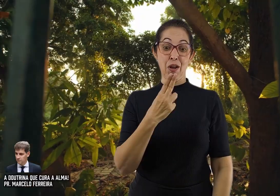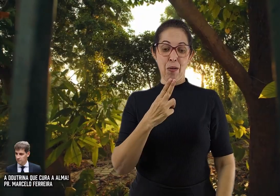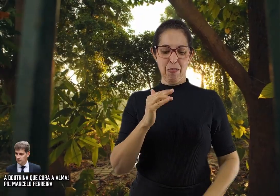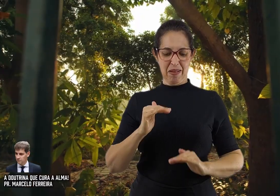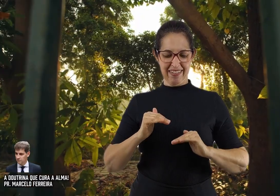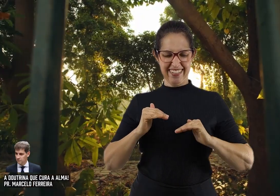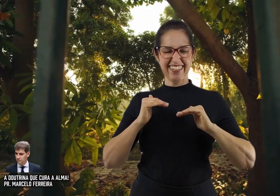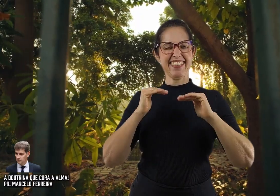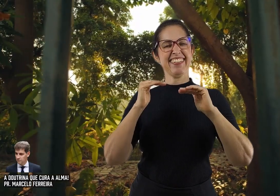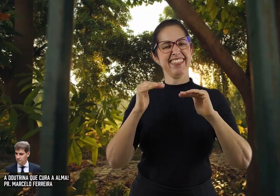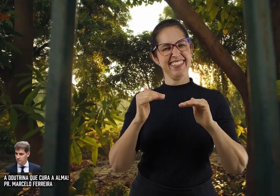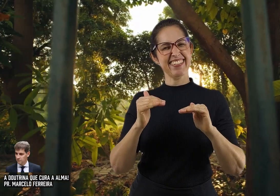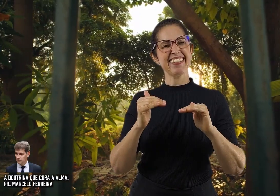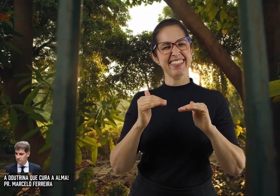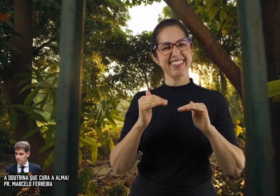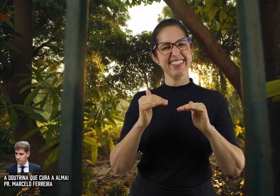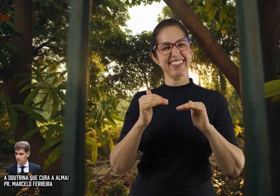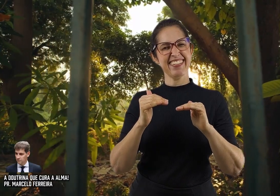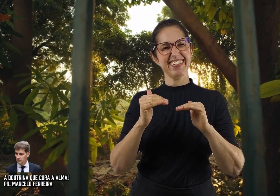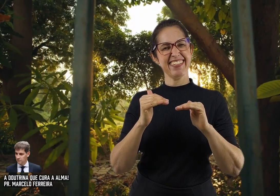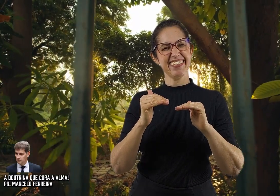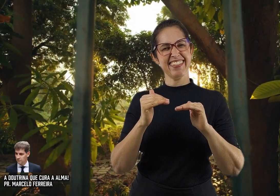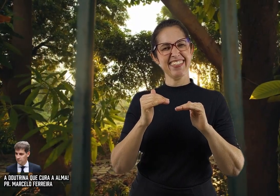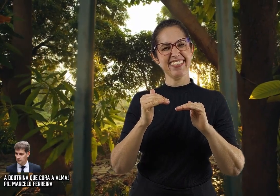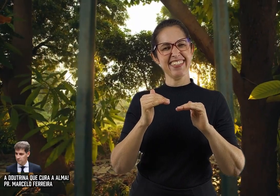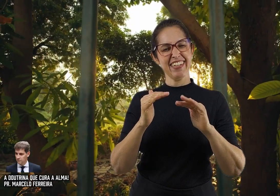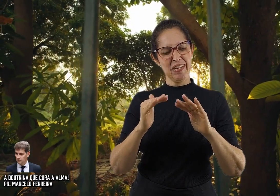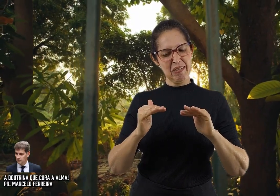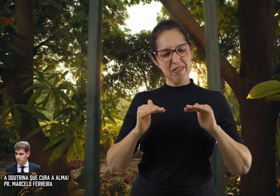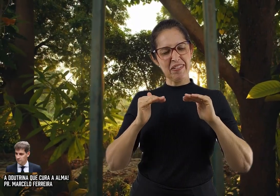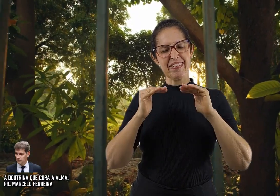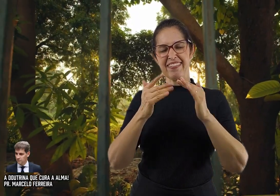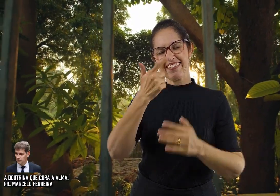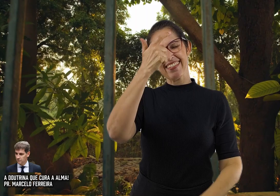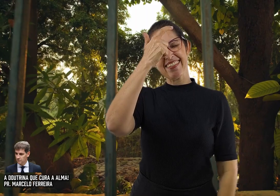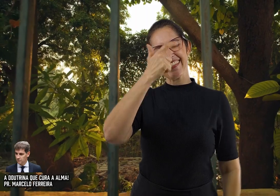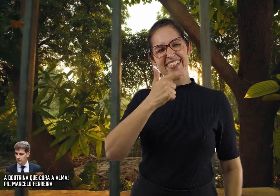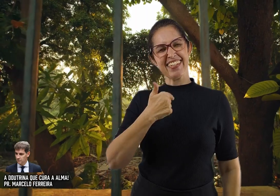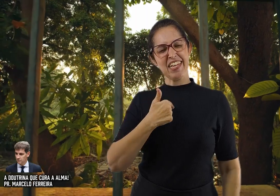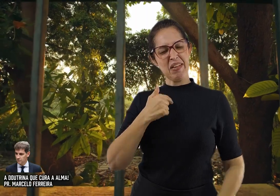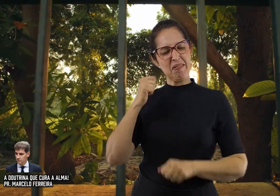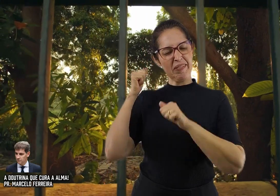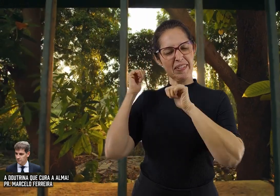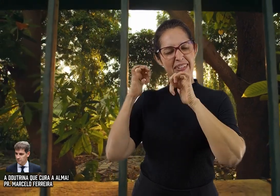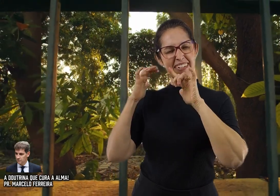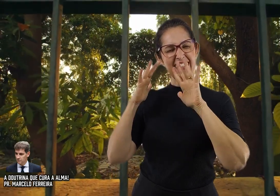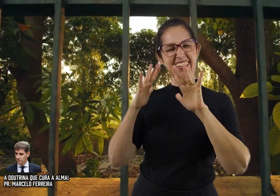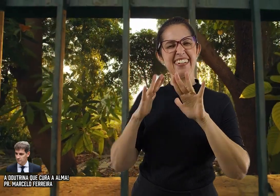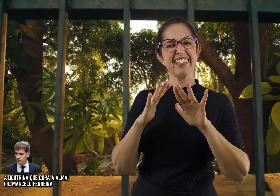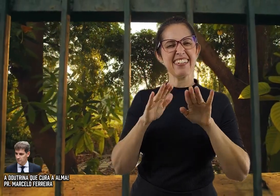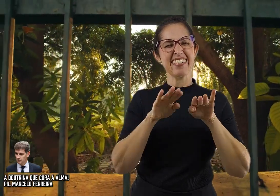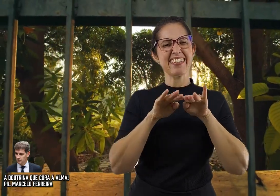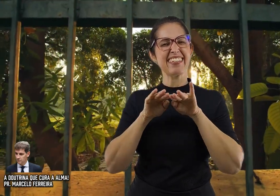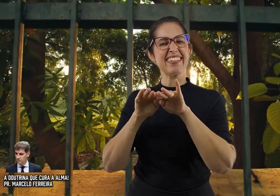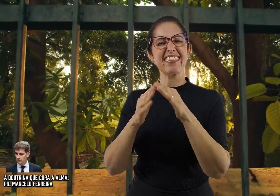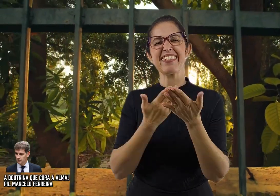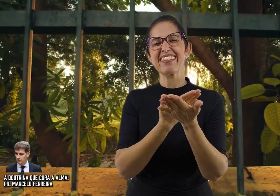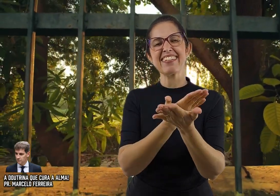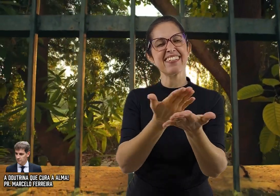sendo glorificado. Bendizei-me nesta hora, porque sobre todos, sobre